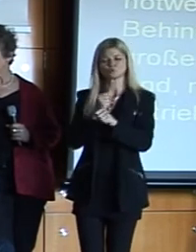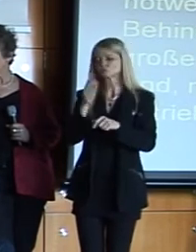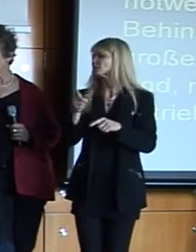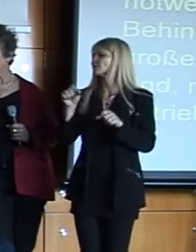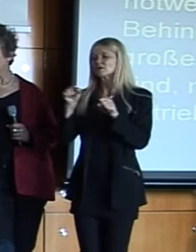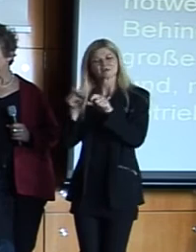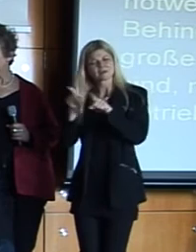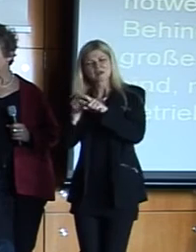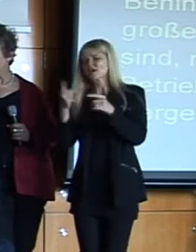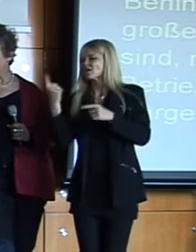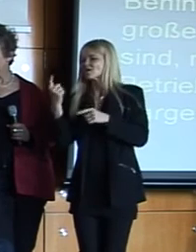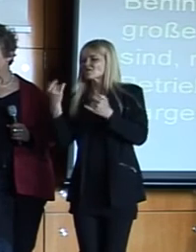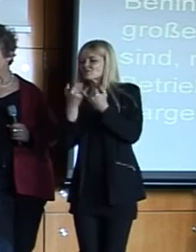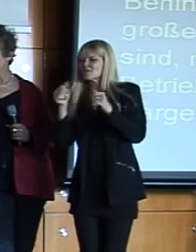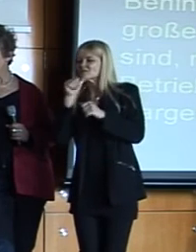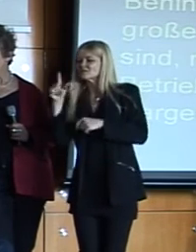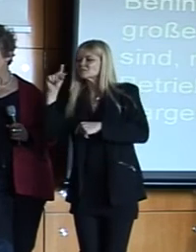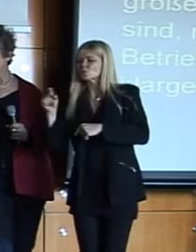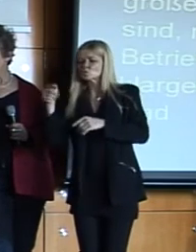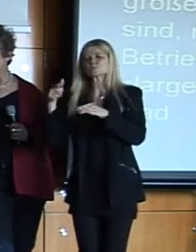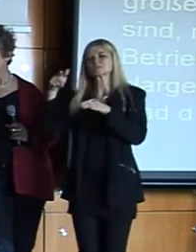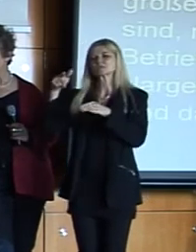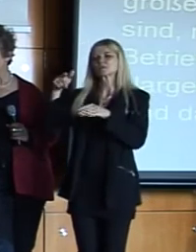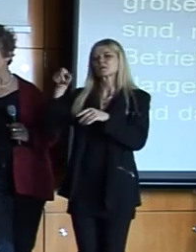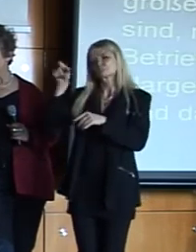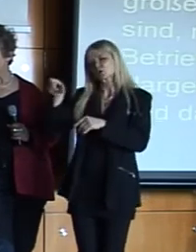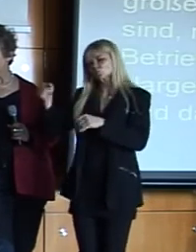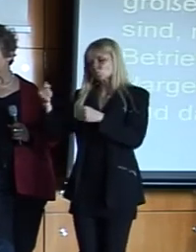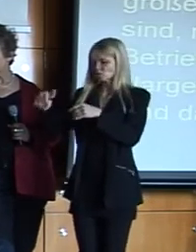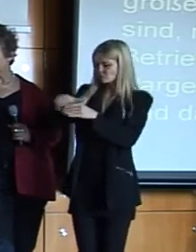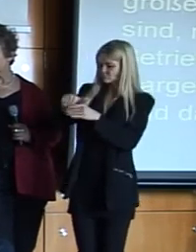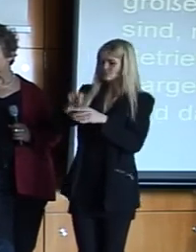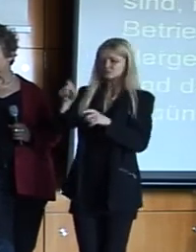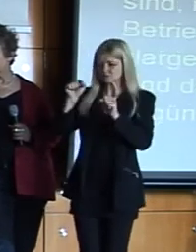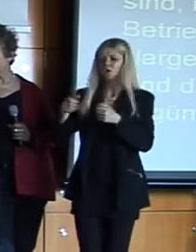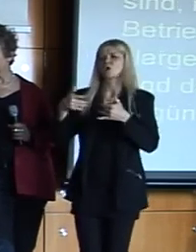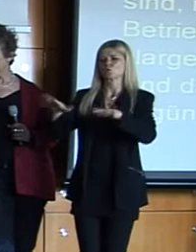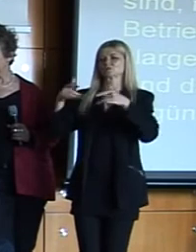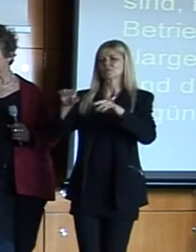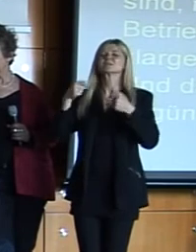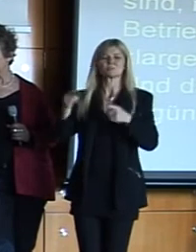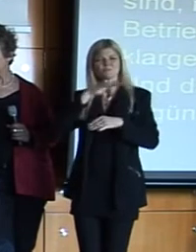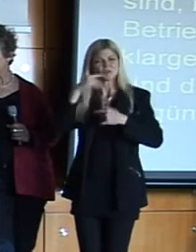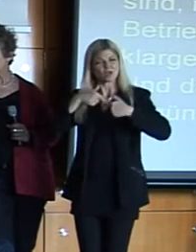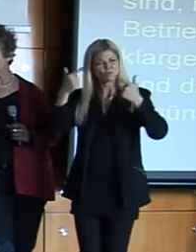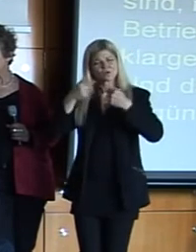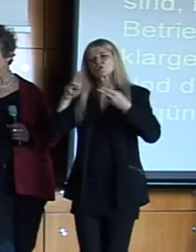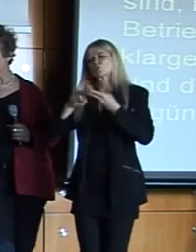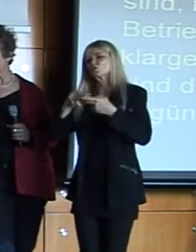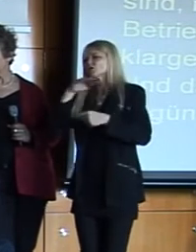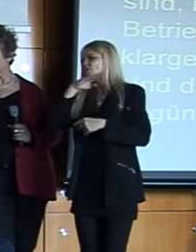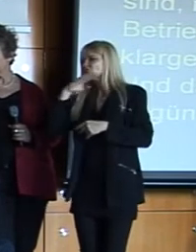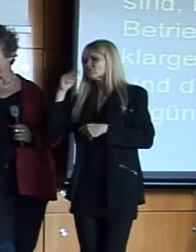sehr häufig sagt, nicht mehr los wird. Da gibt es sehr, sehr viel Aufklärungsbedarf noch und sehr, sehr viel Sensibilitätsarbeit.